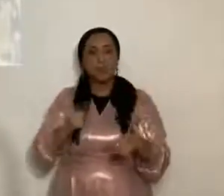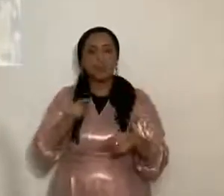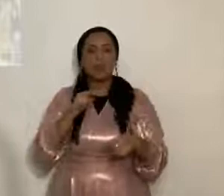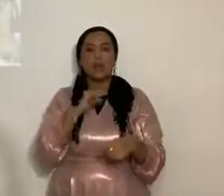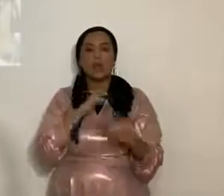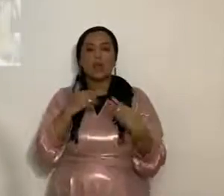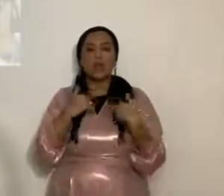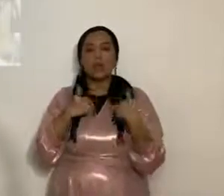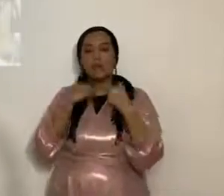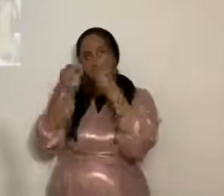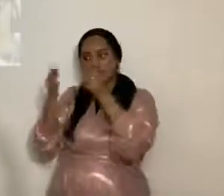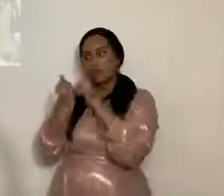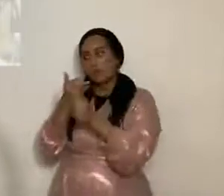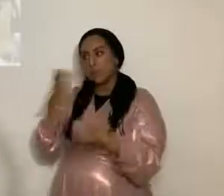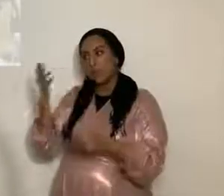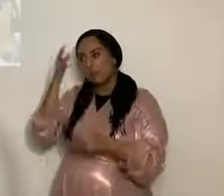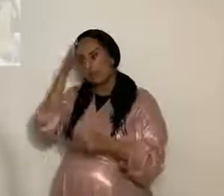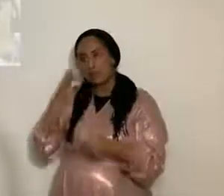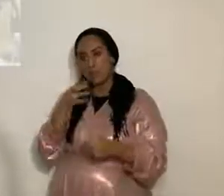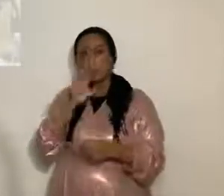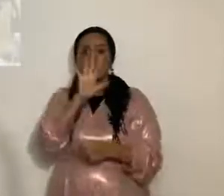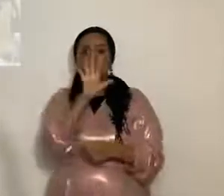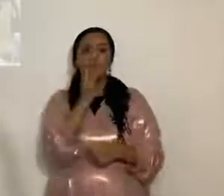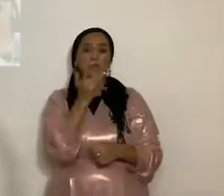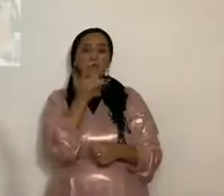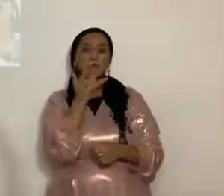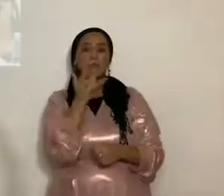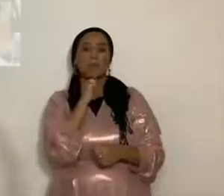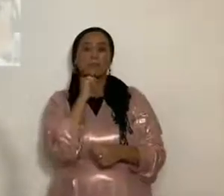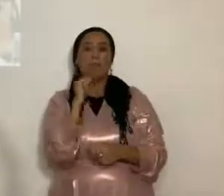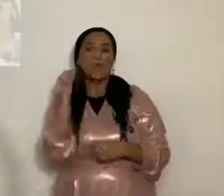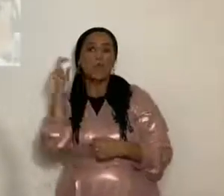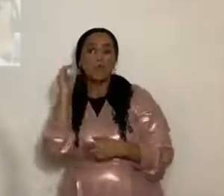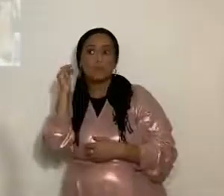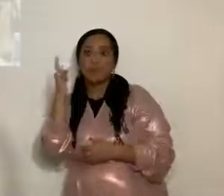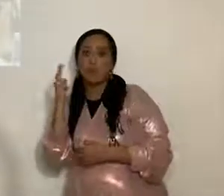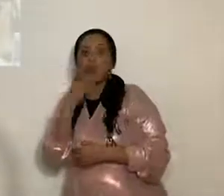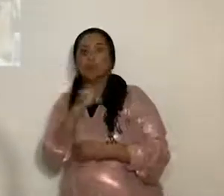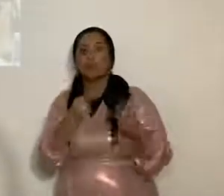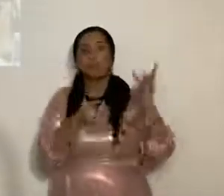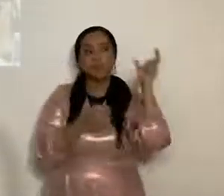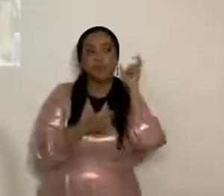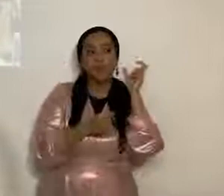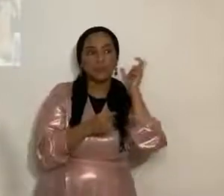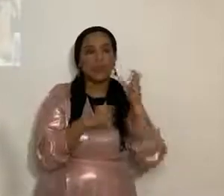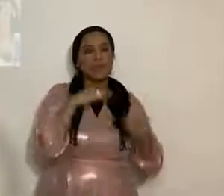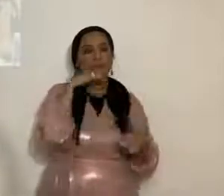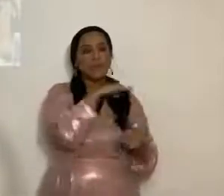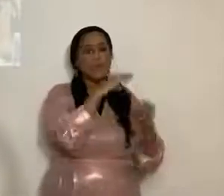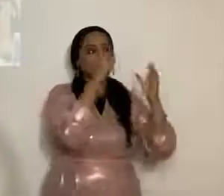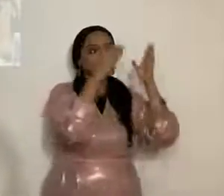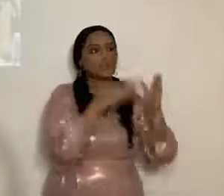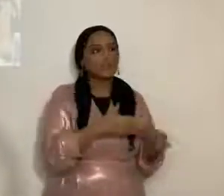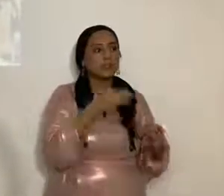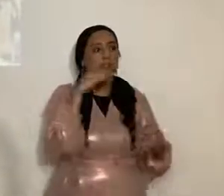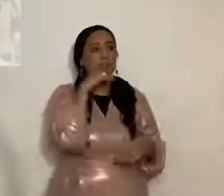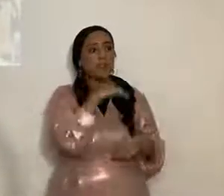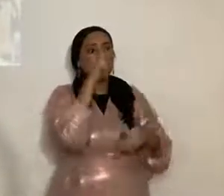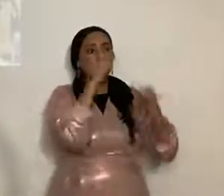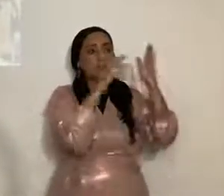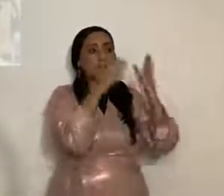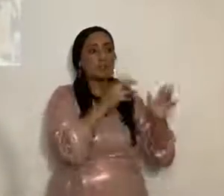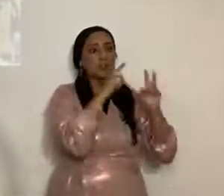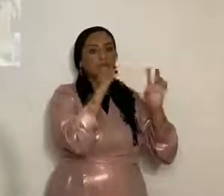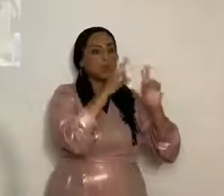yo concertado con sus padres. Tú prefieres no escuchar a Yahweh y escuchar a los falsos maestros, a los falsos profetas, a